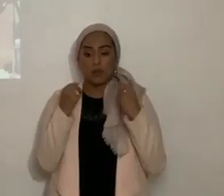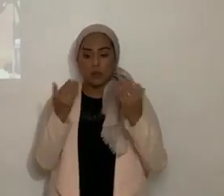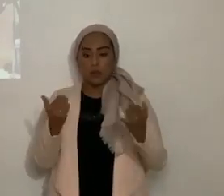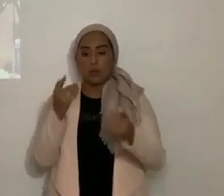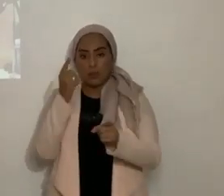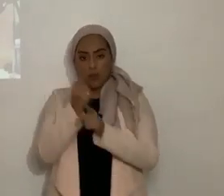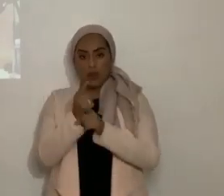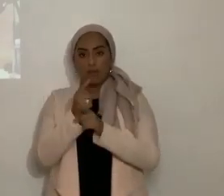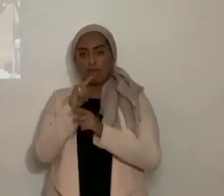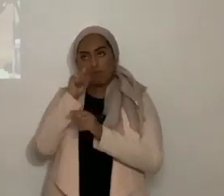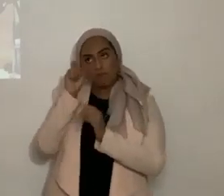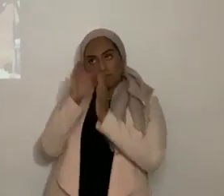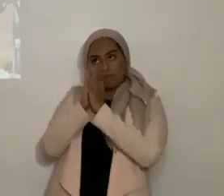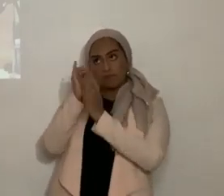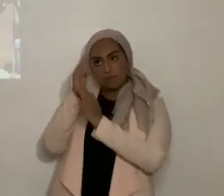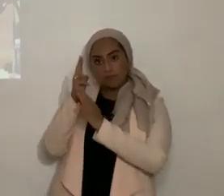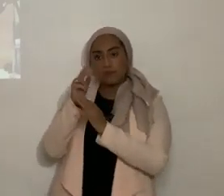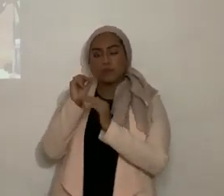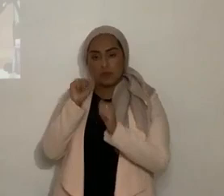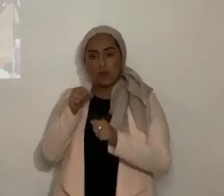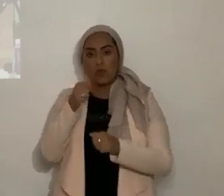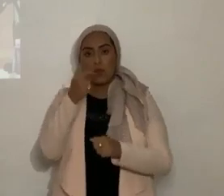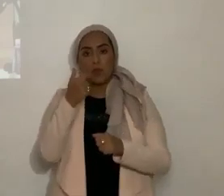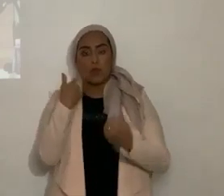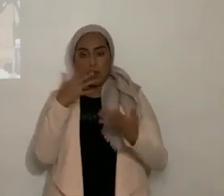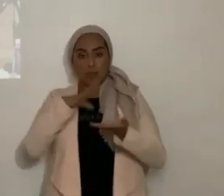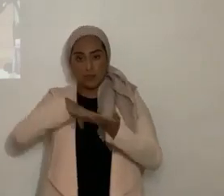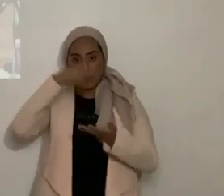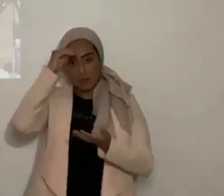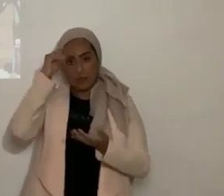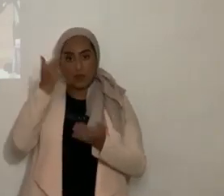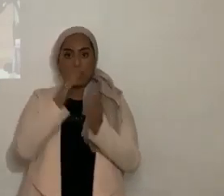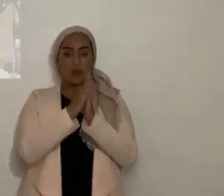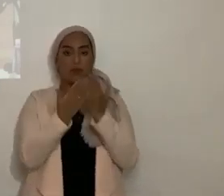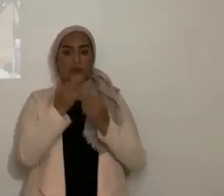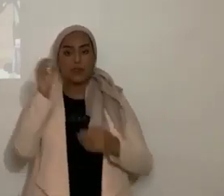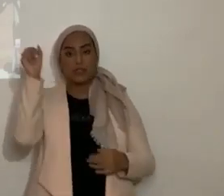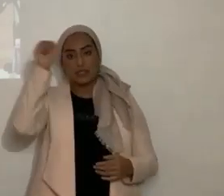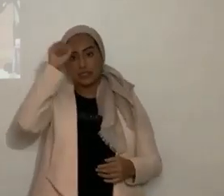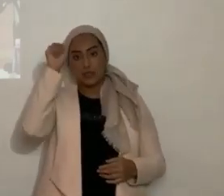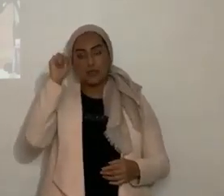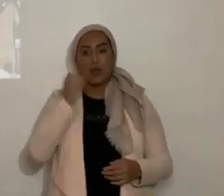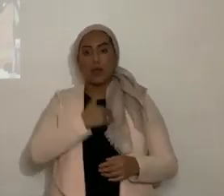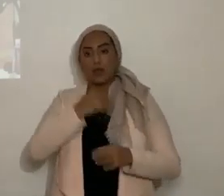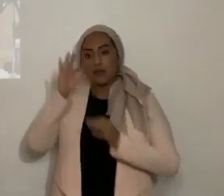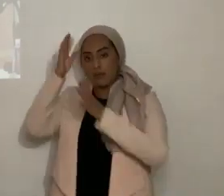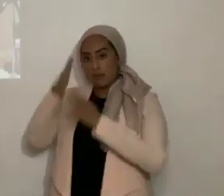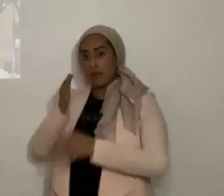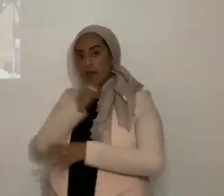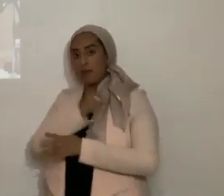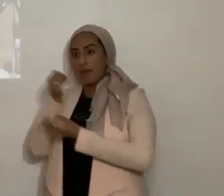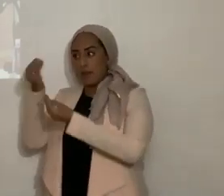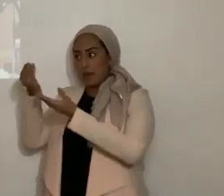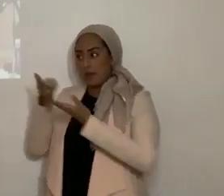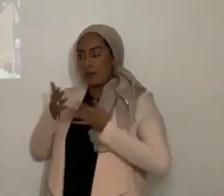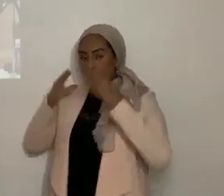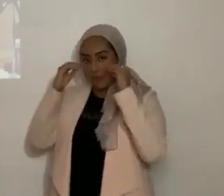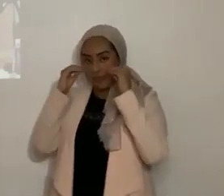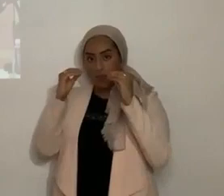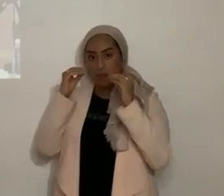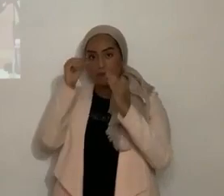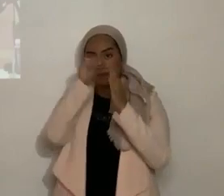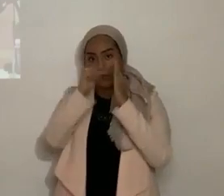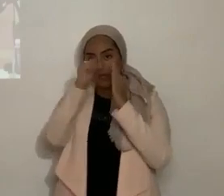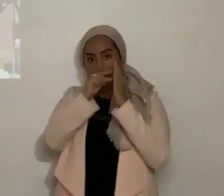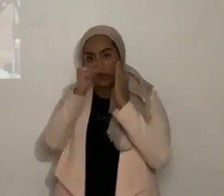bien, que consultes a Yahweh. Pueden revisar ustedes, ya estudiamos todo el libro de Samuel, nuestro amado Rey nos lo enseñó, nos lo fue ministrando